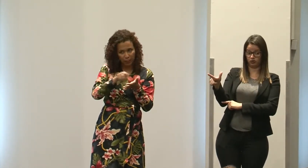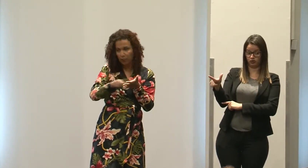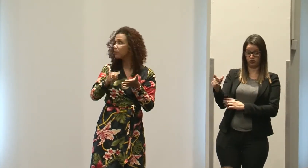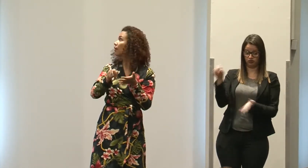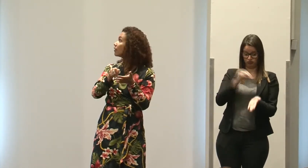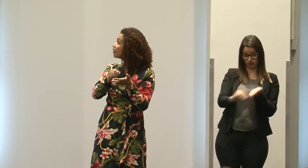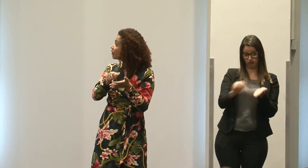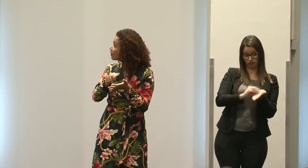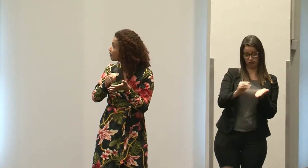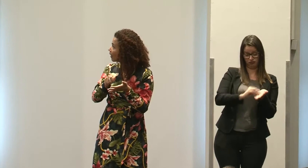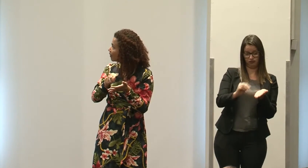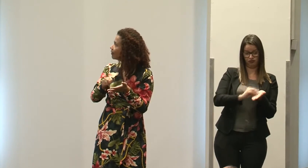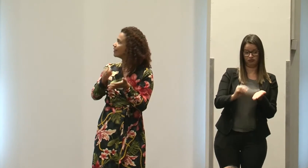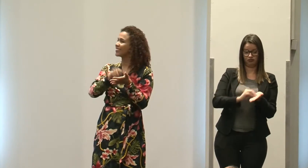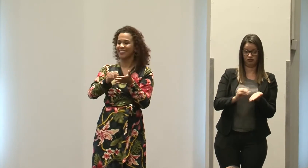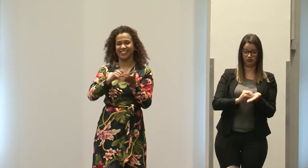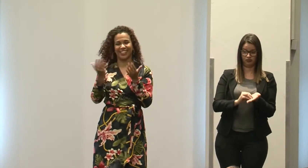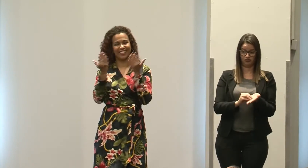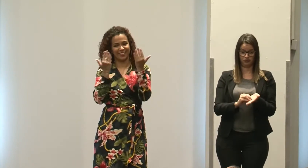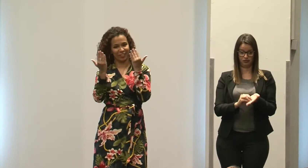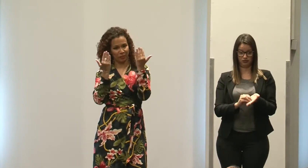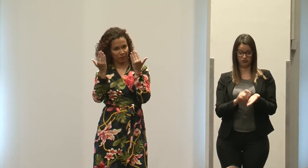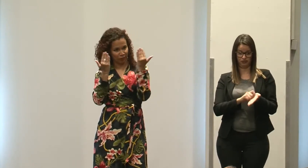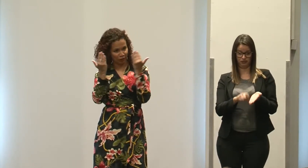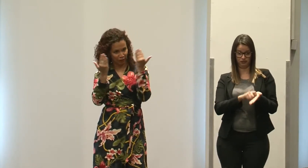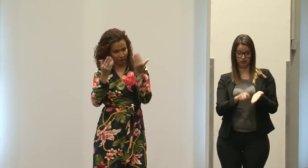língua, escrita,